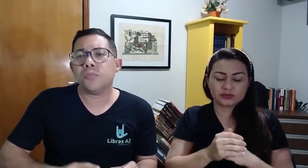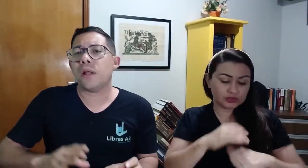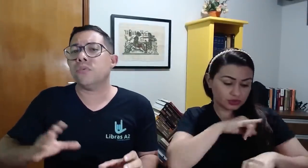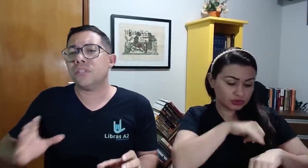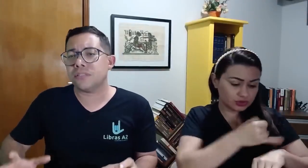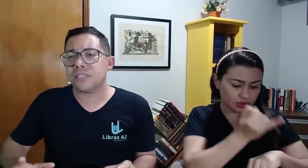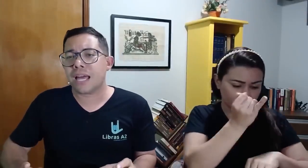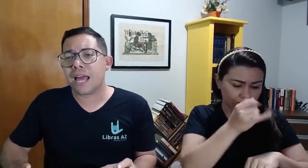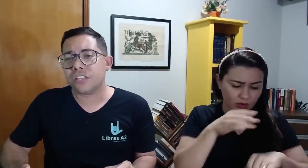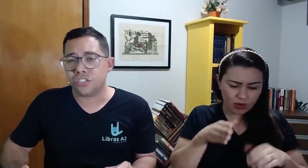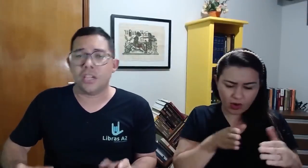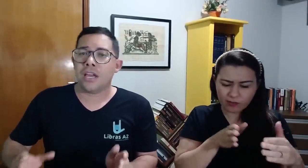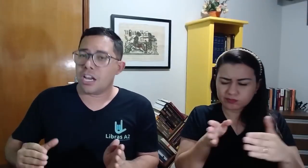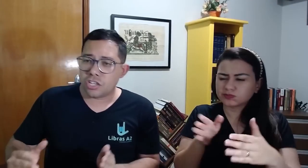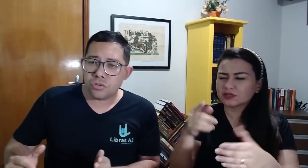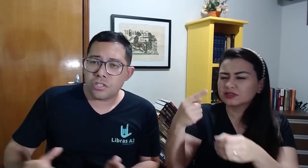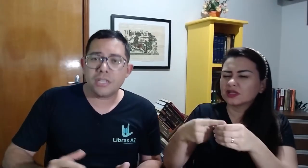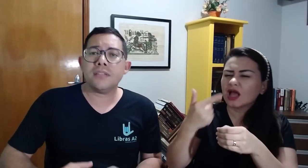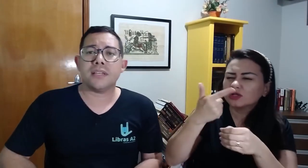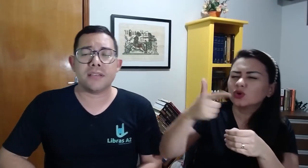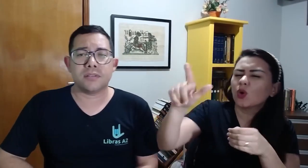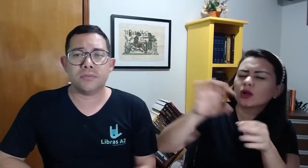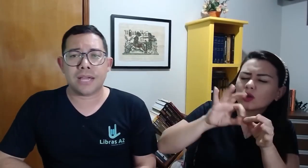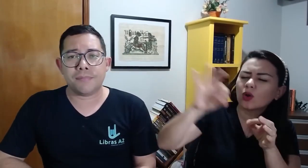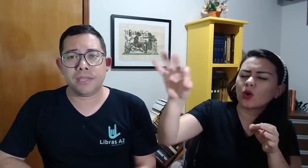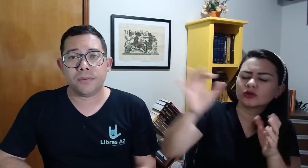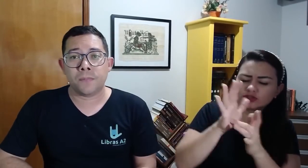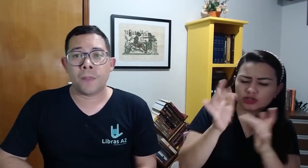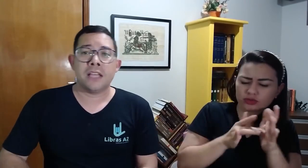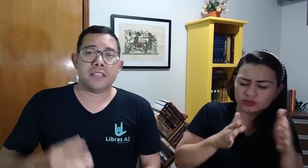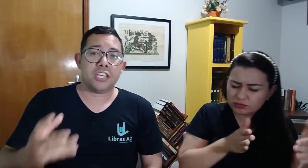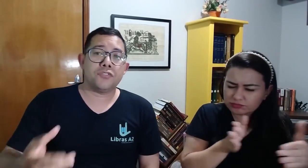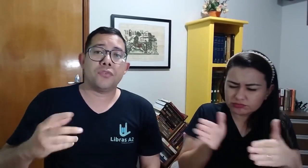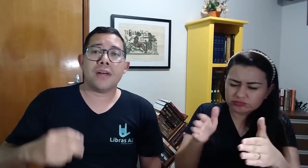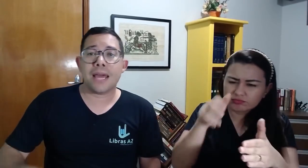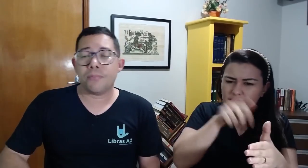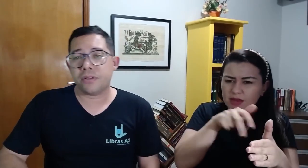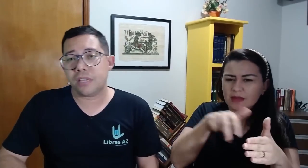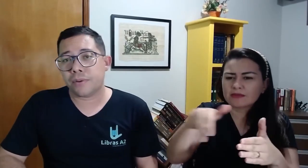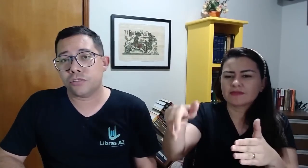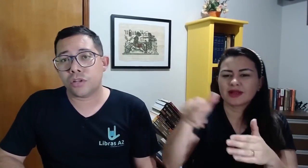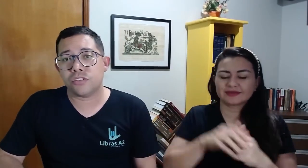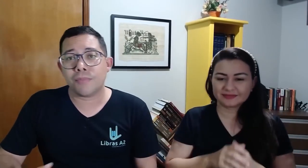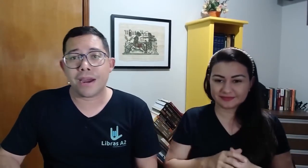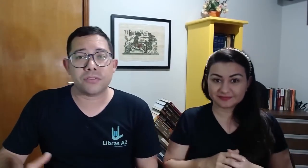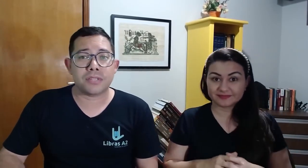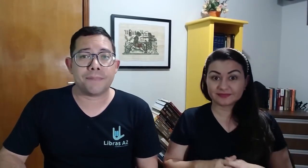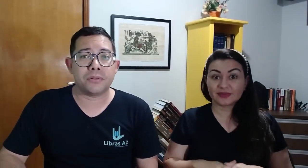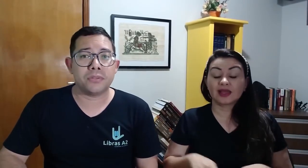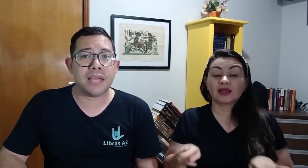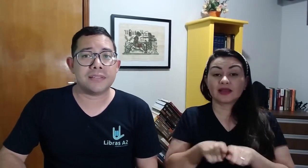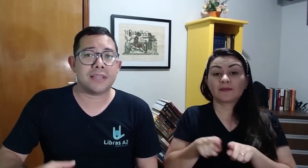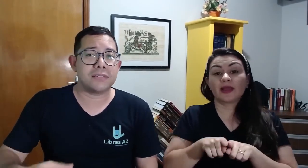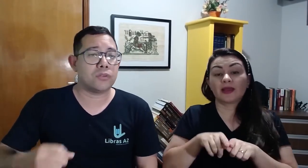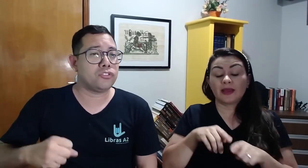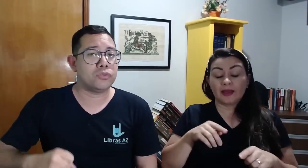para outra cidade. A gente utiliza a questão do caminho. Se a gente for falar, por exemplo, a história de Marcos, capítulo 10, a questão do